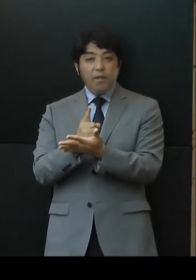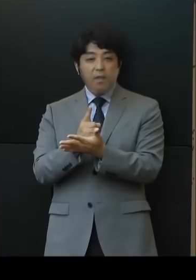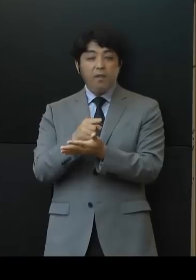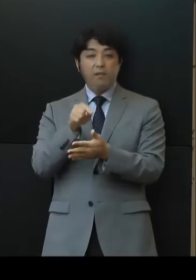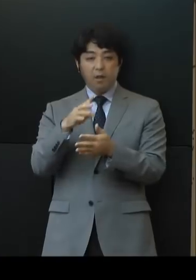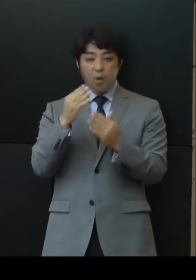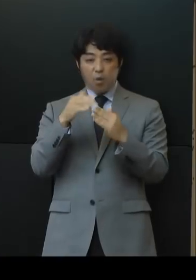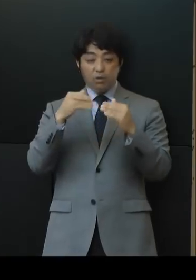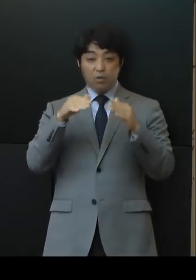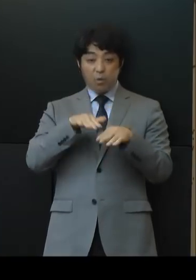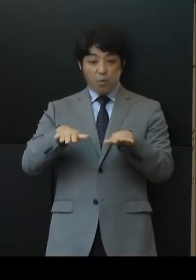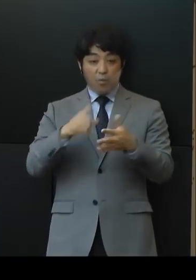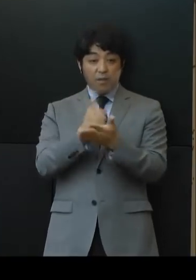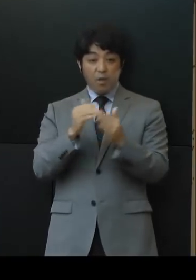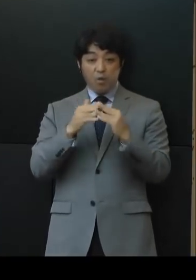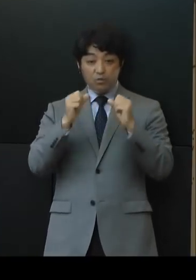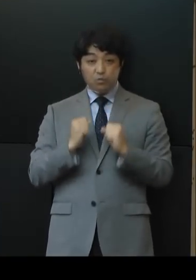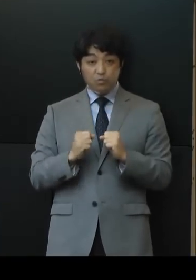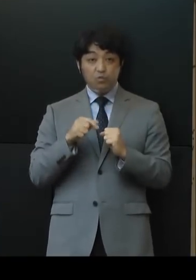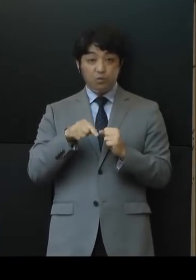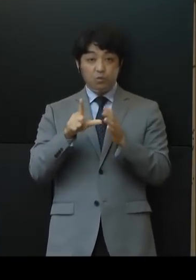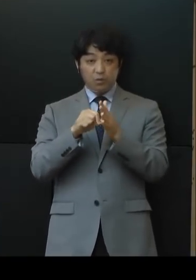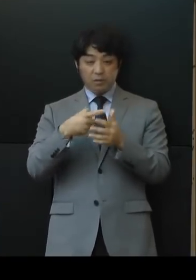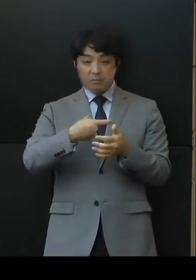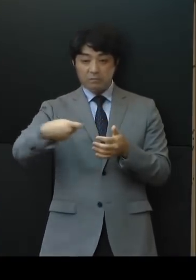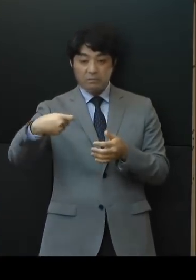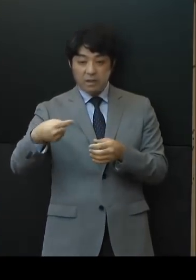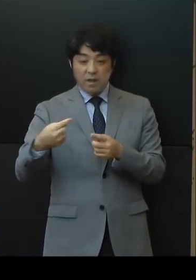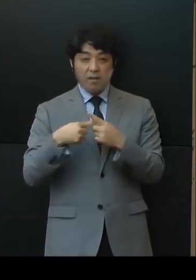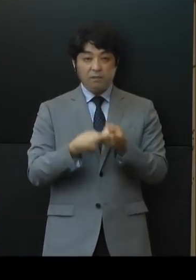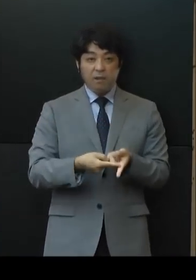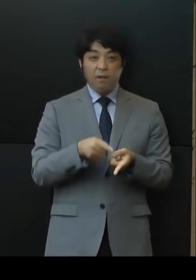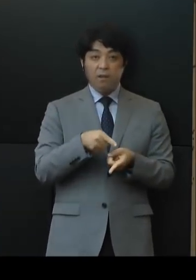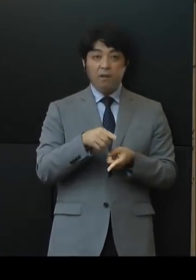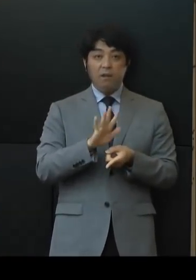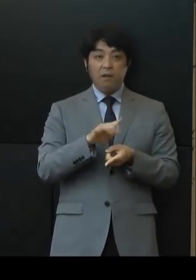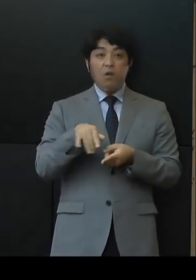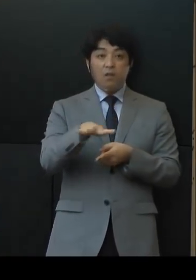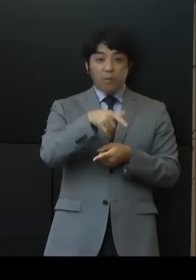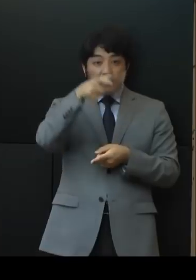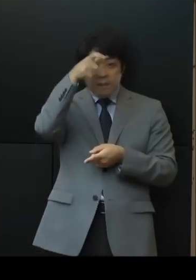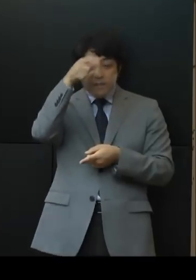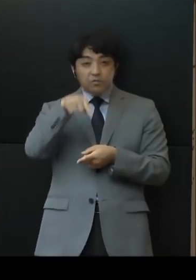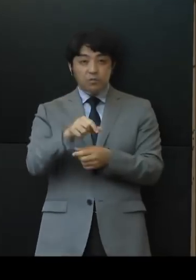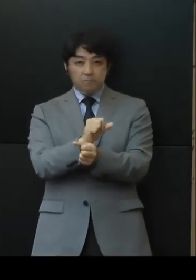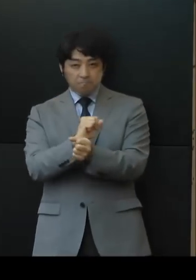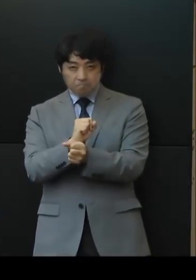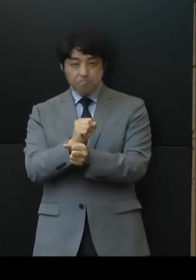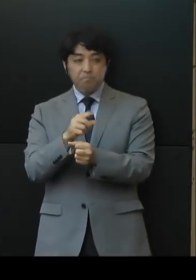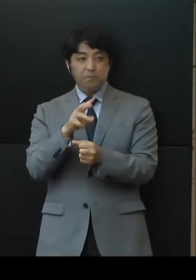件などが起こらないように、警察の警戒活動を強化するというものでございます。